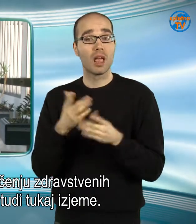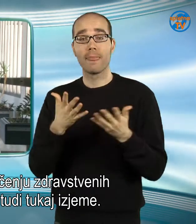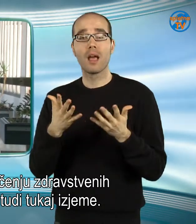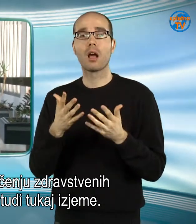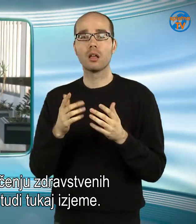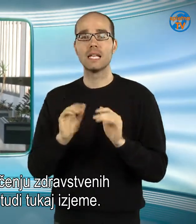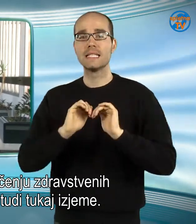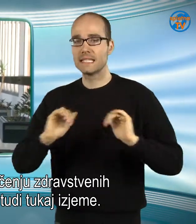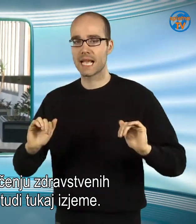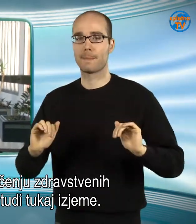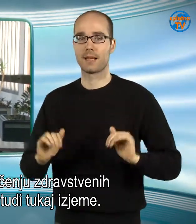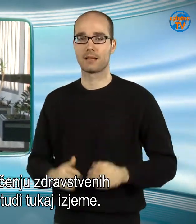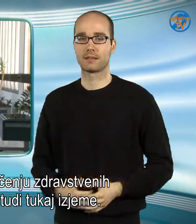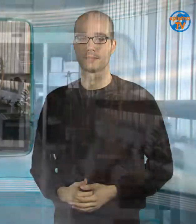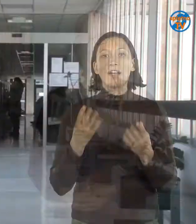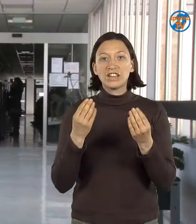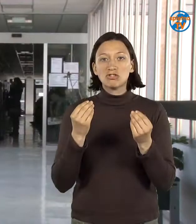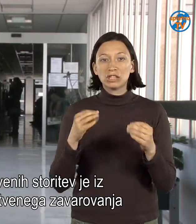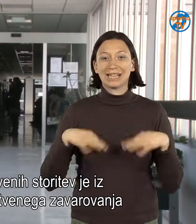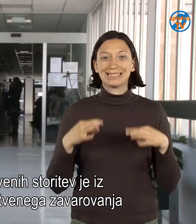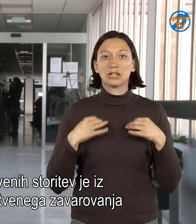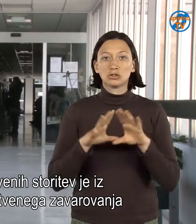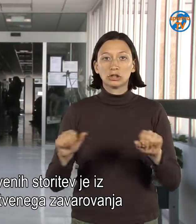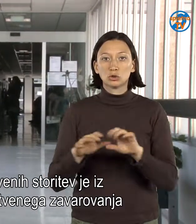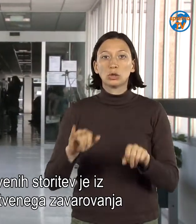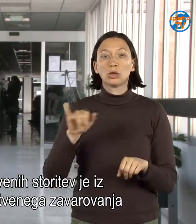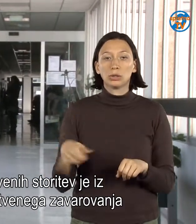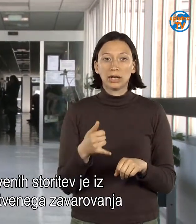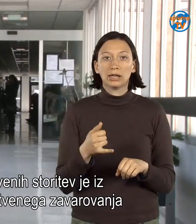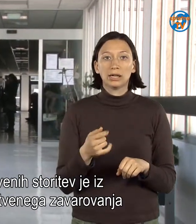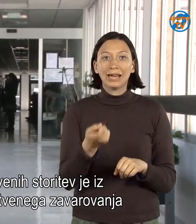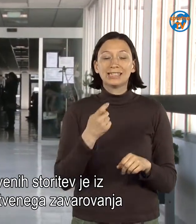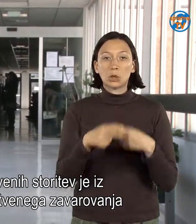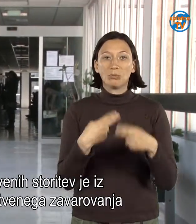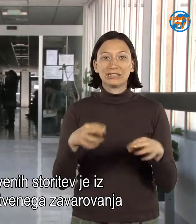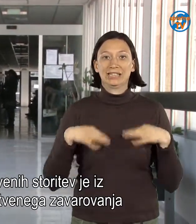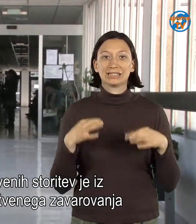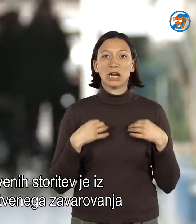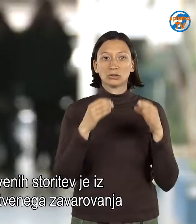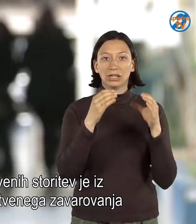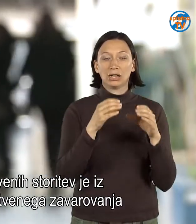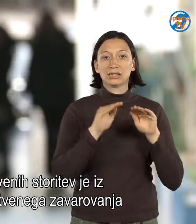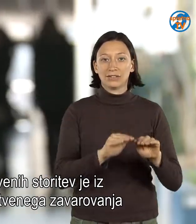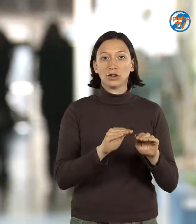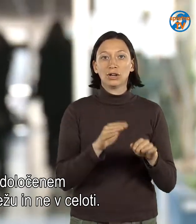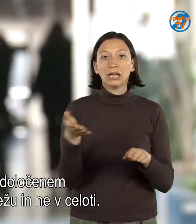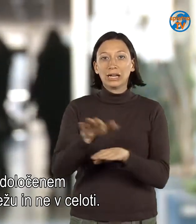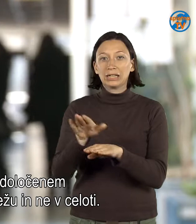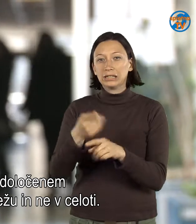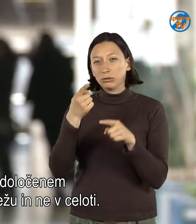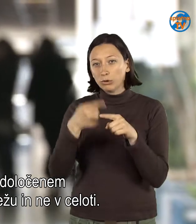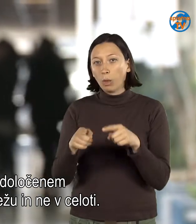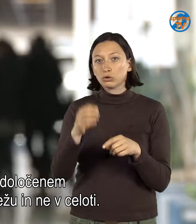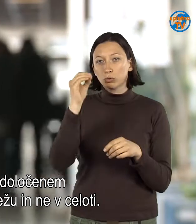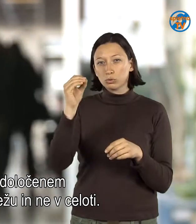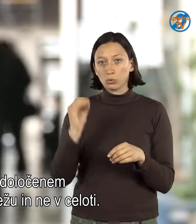So pa tudi tukaj izjeme. Večina zdravstvenih storitev je iz obveznega zdravstvenega zavarovanja kritih le v